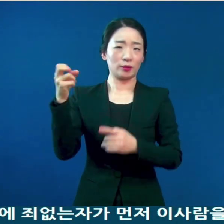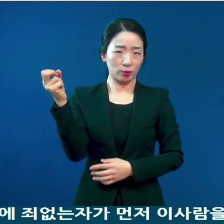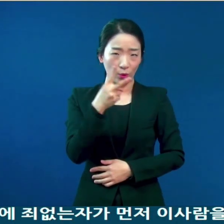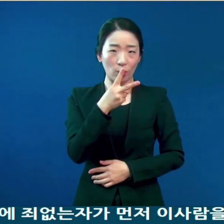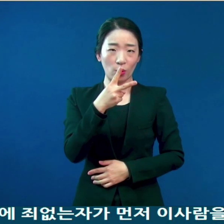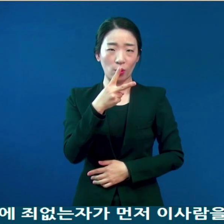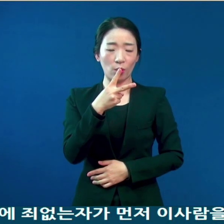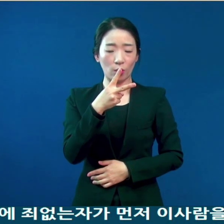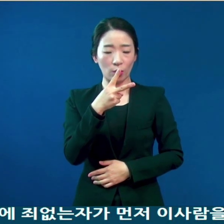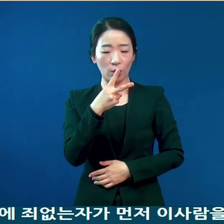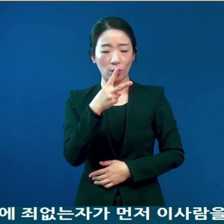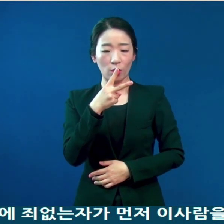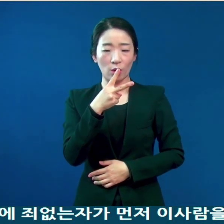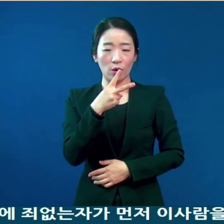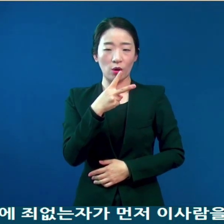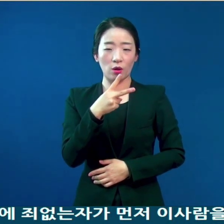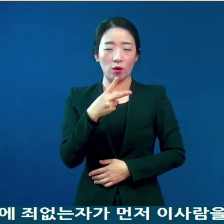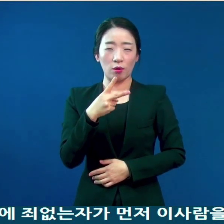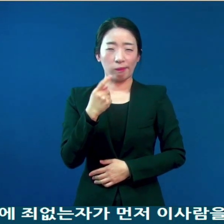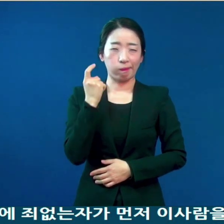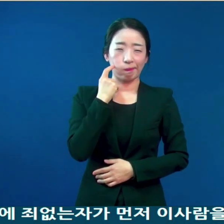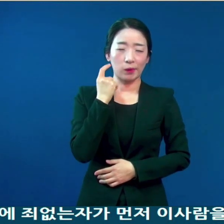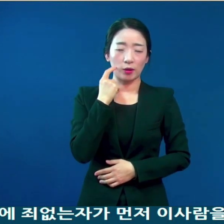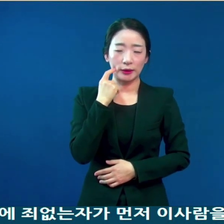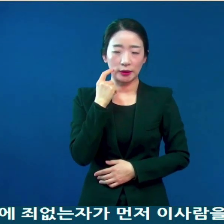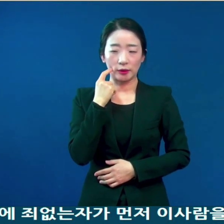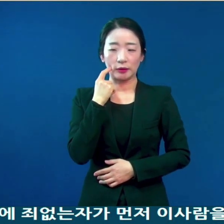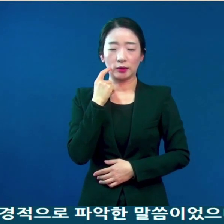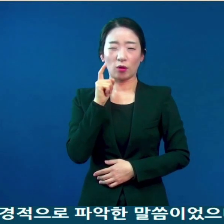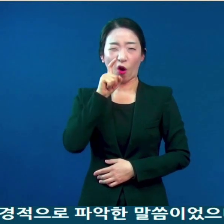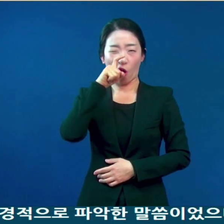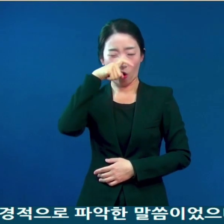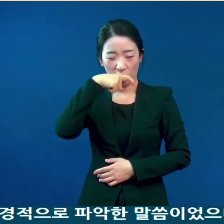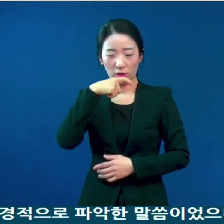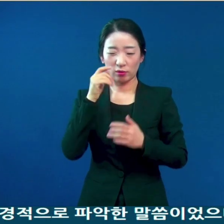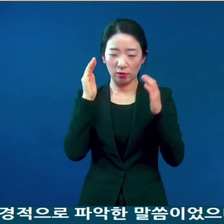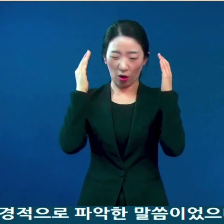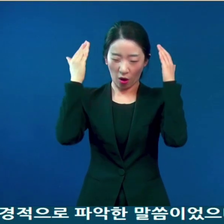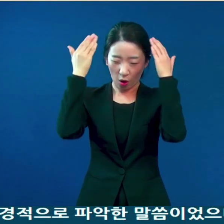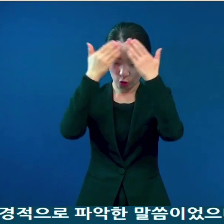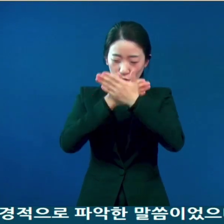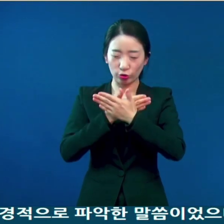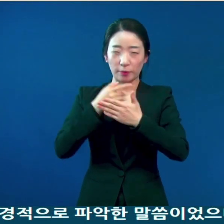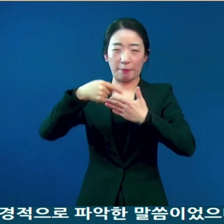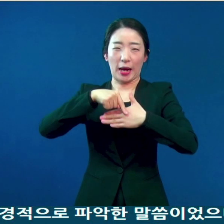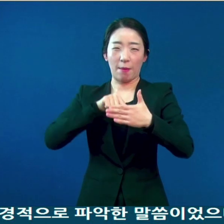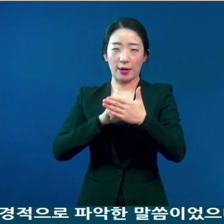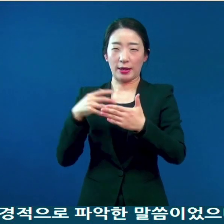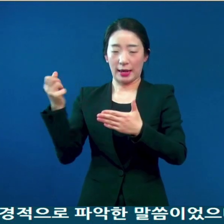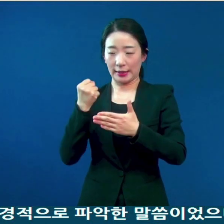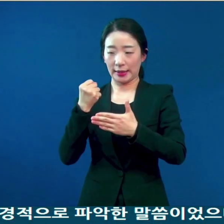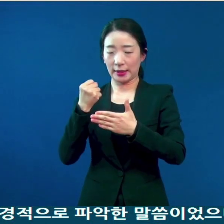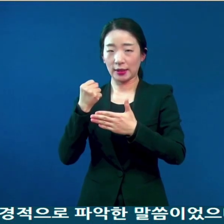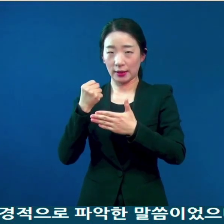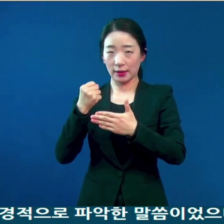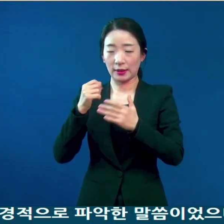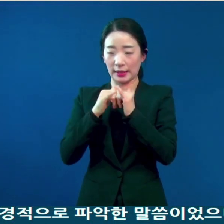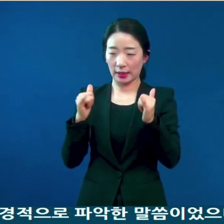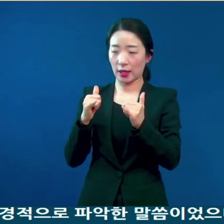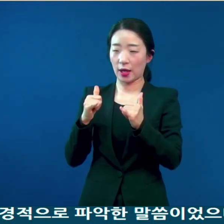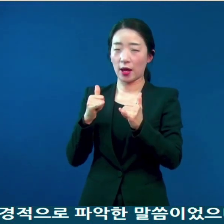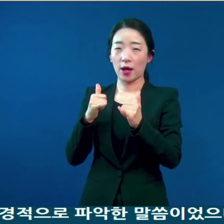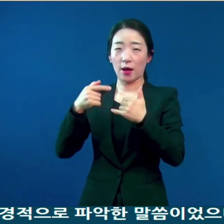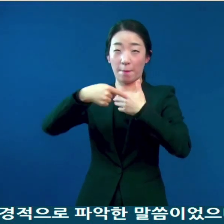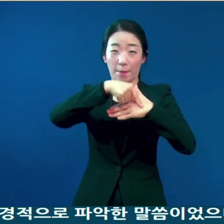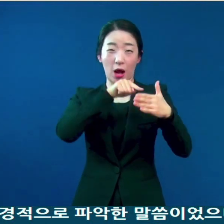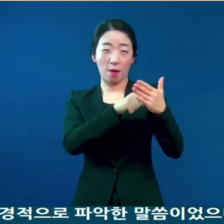사람들의 그 속을 밝히는 강력한 생명의 빛이었습니다. 그 빛이